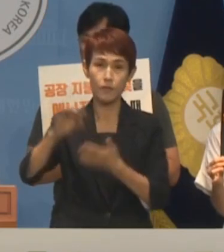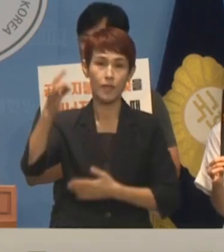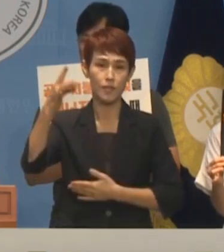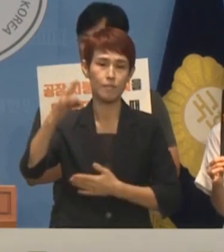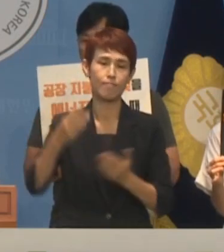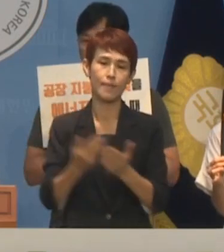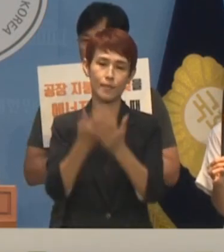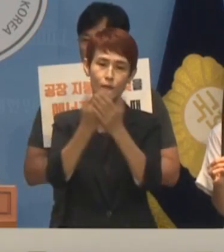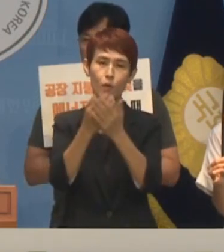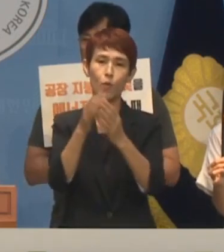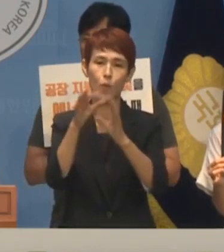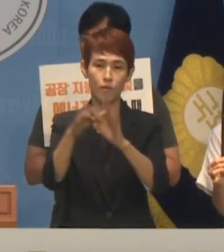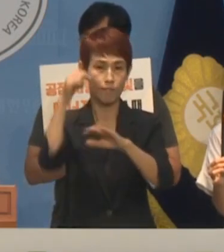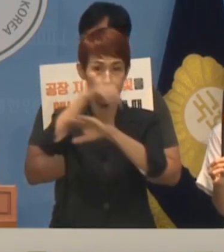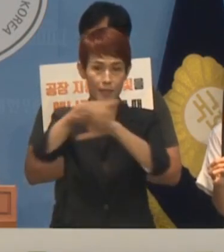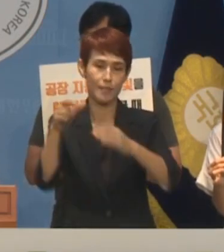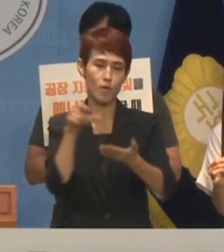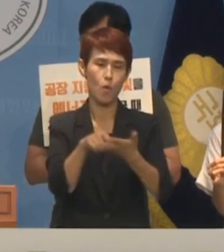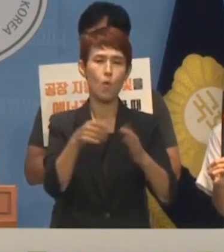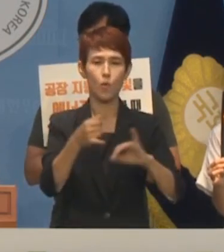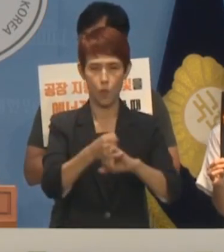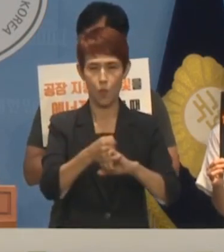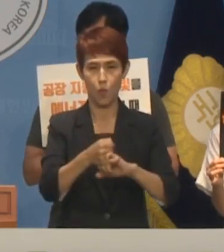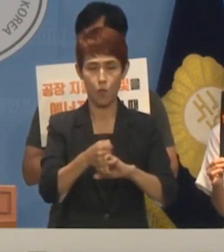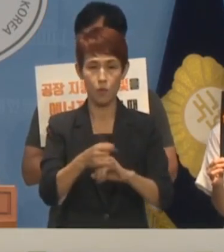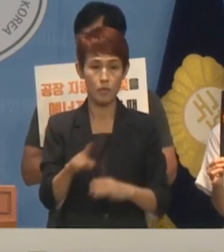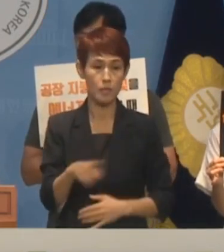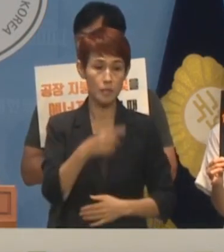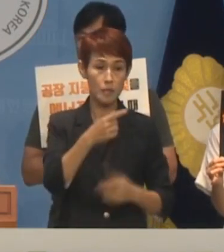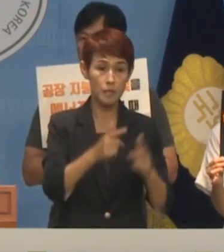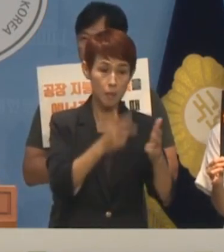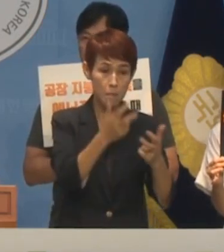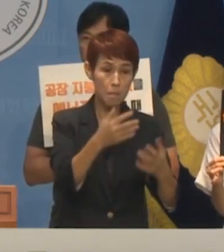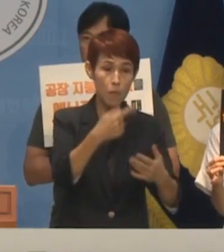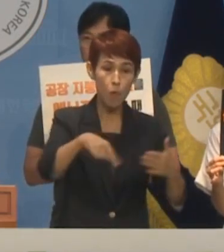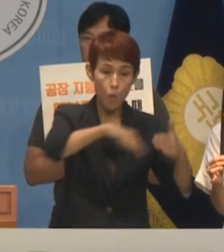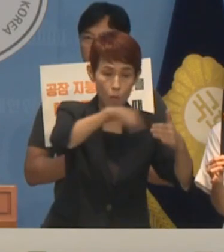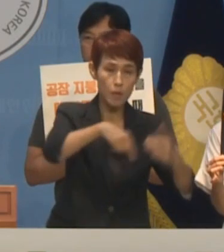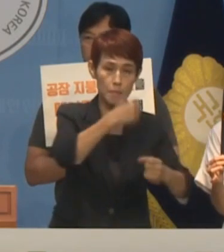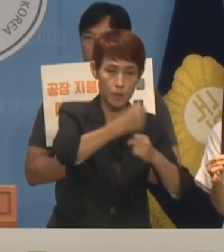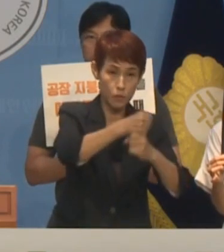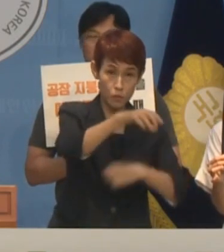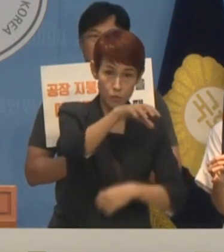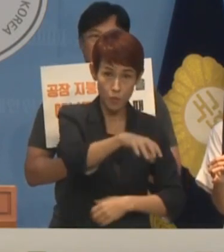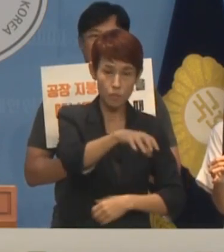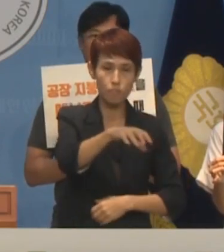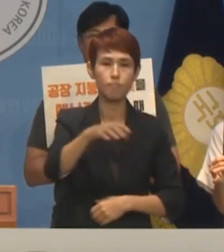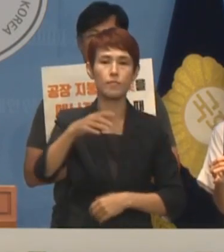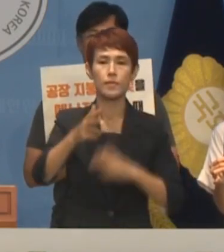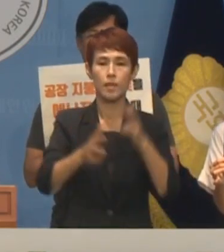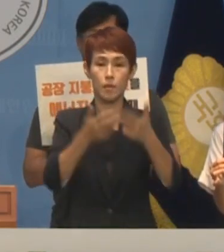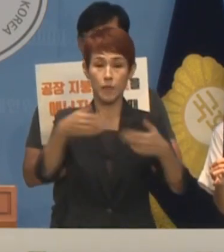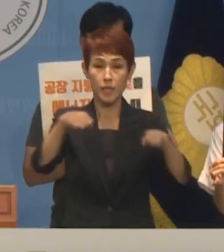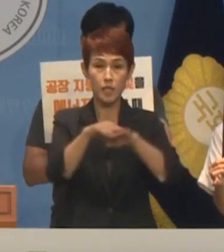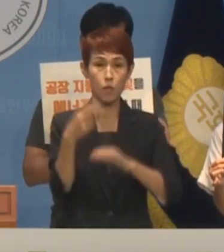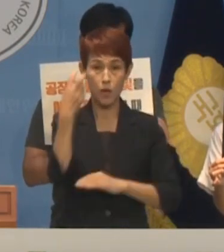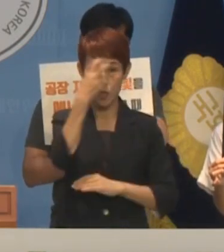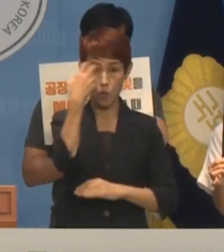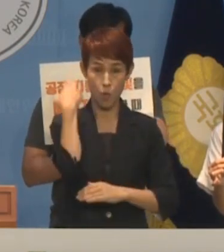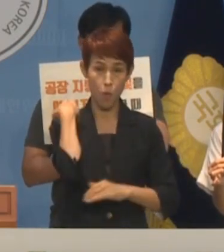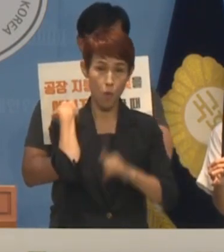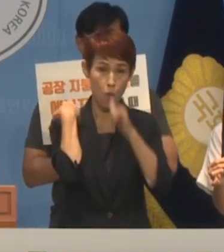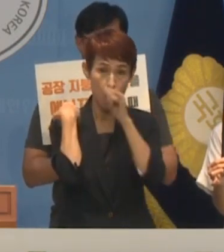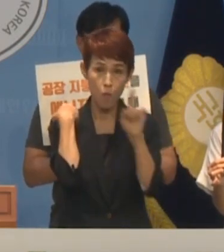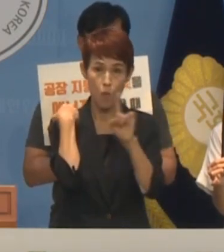기존 산업단지 내 제조시설의 태양광 설비 확산을 위해서는 각 산업단지 관리기관이 수립하게 되어